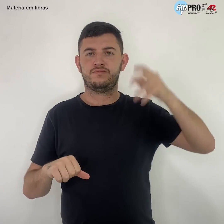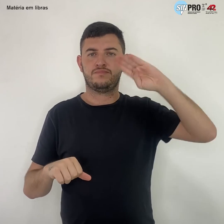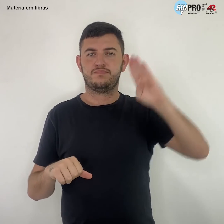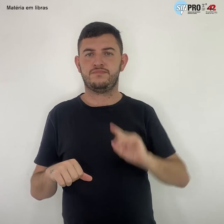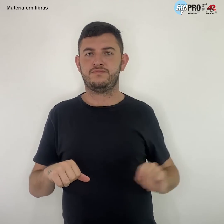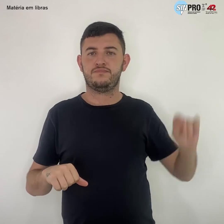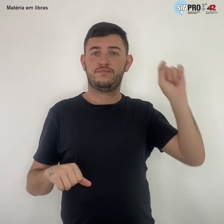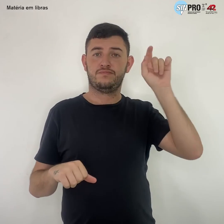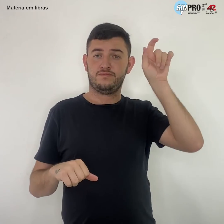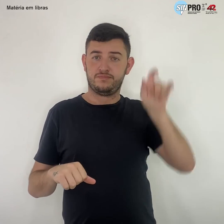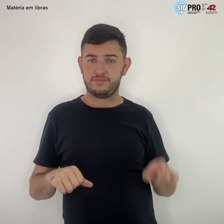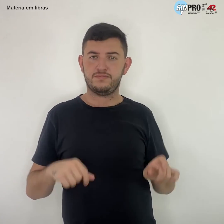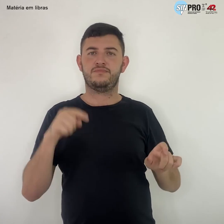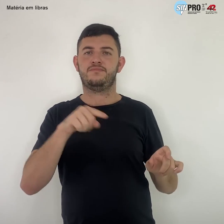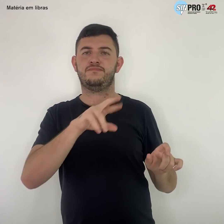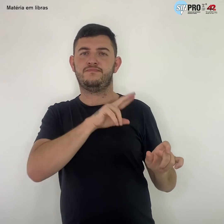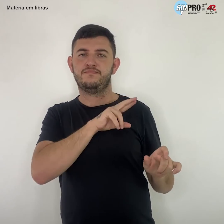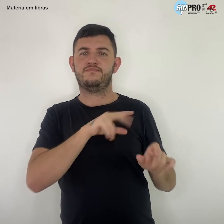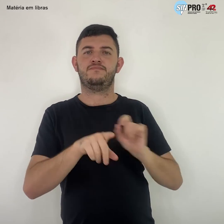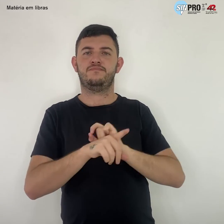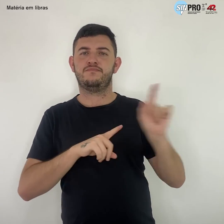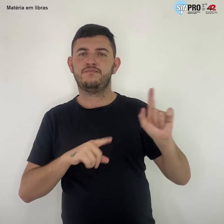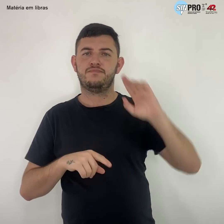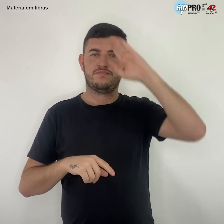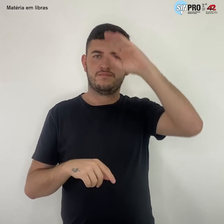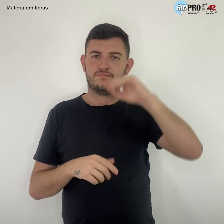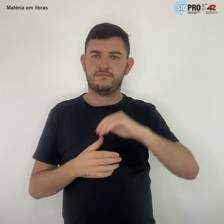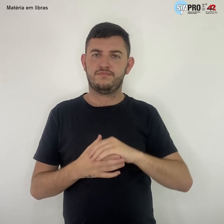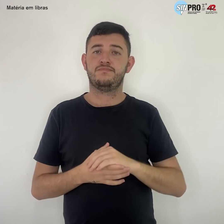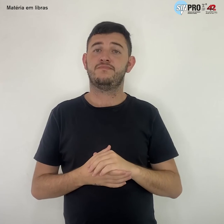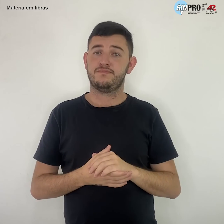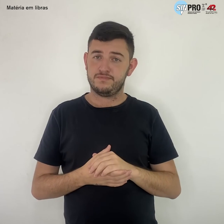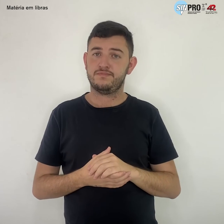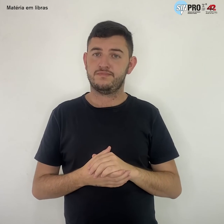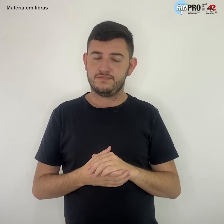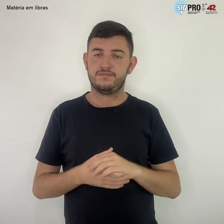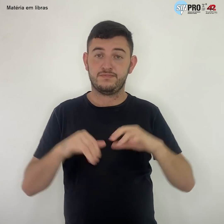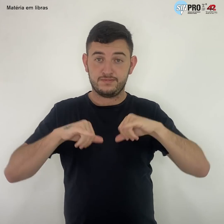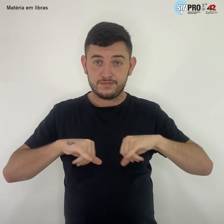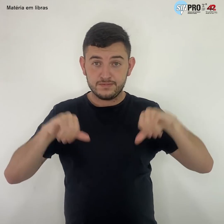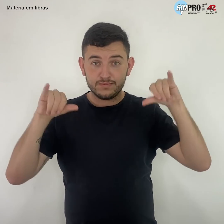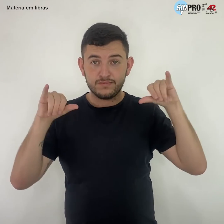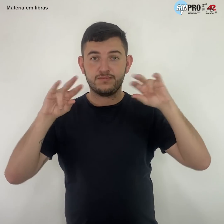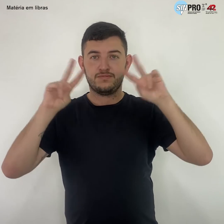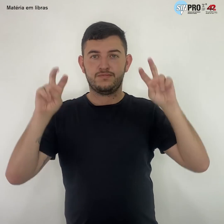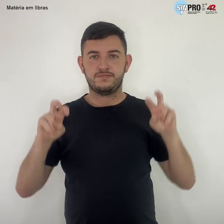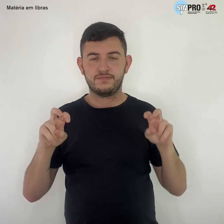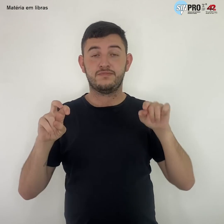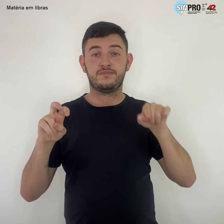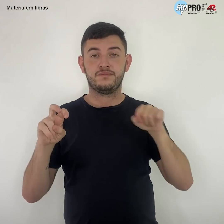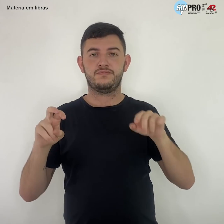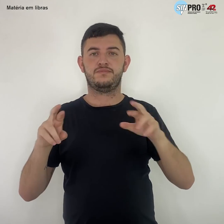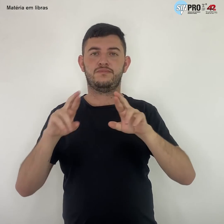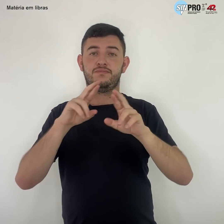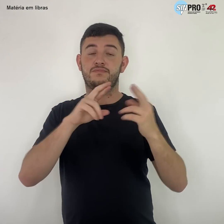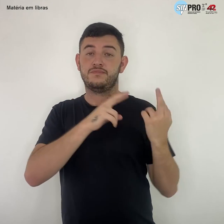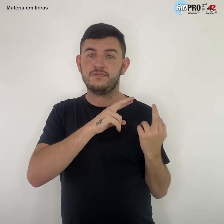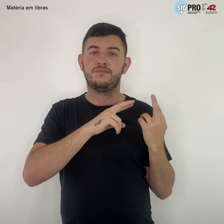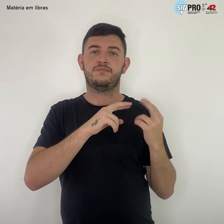dele. Fora Bolsonaro! A campanha A Culpa é Dele, do Simpro-DF,